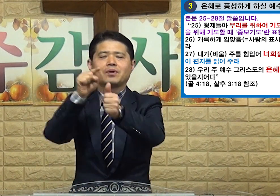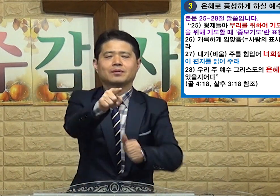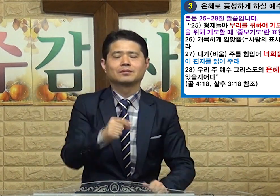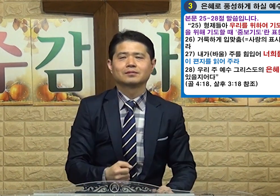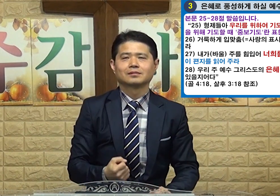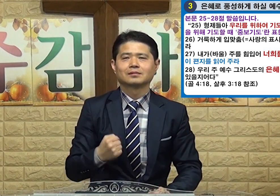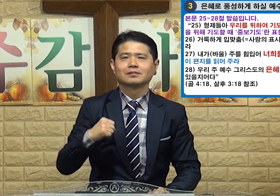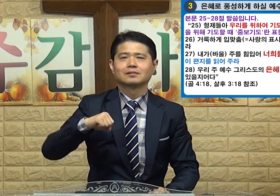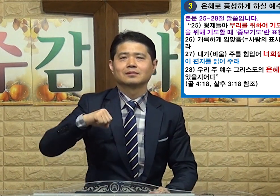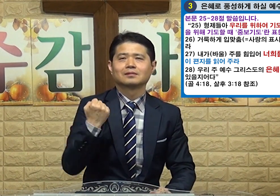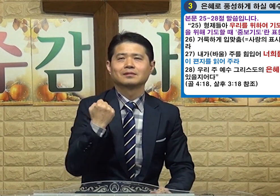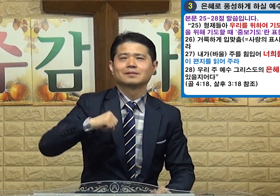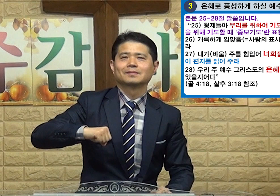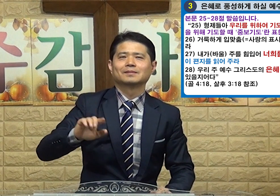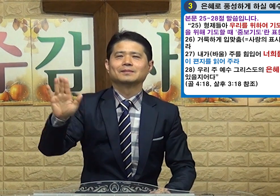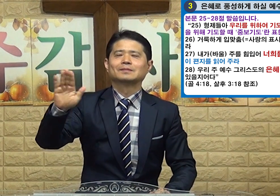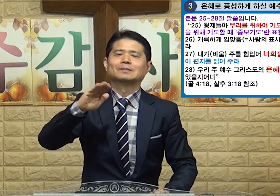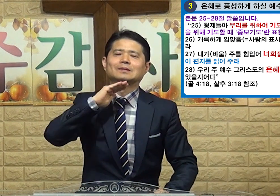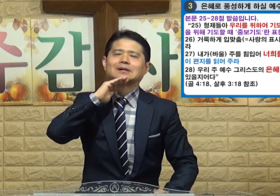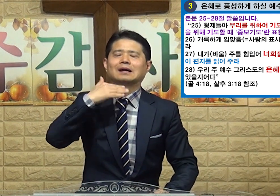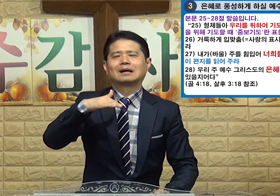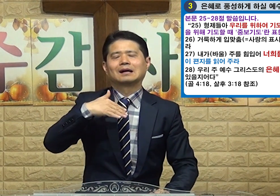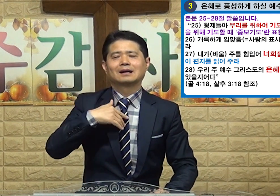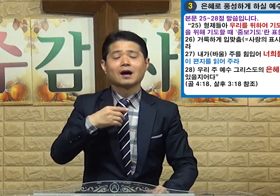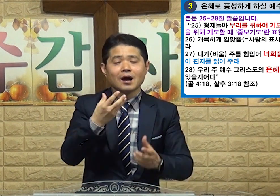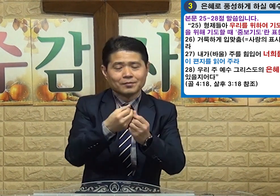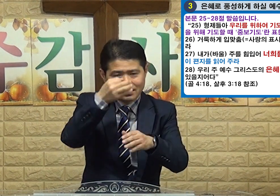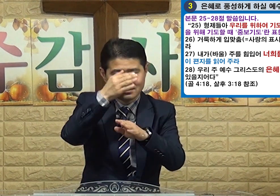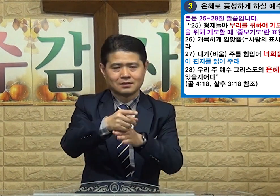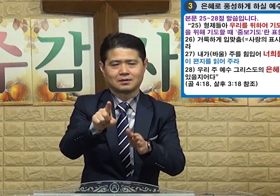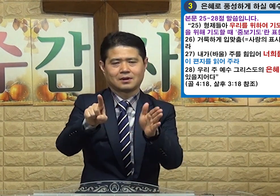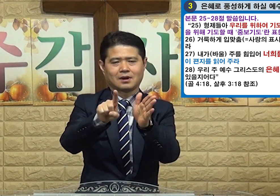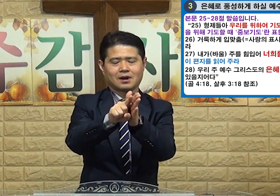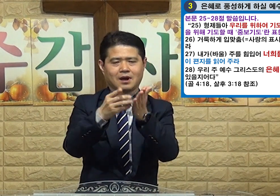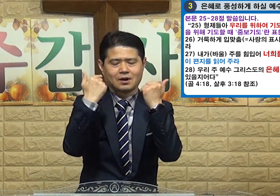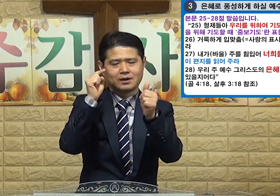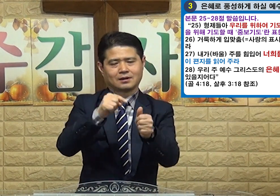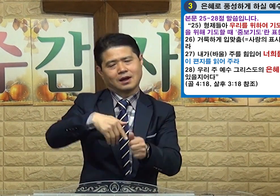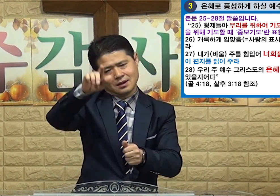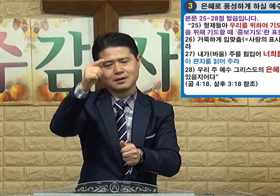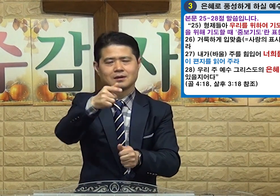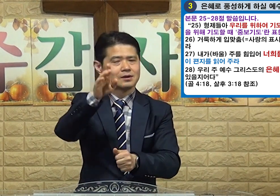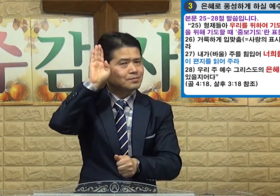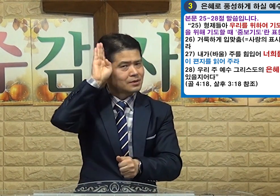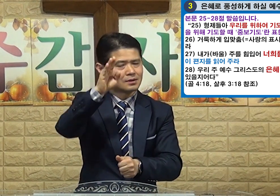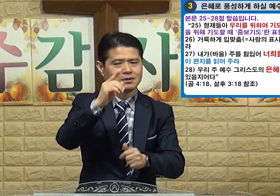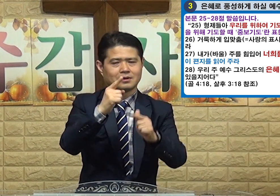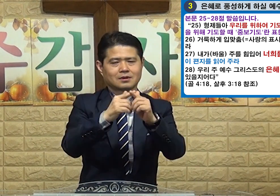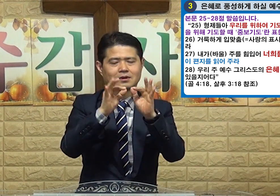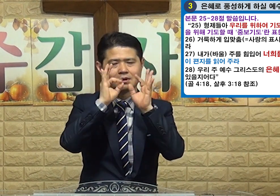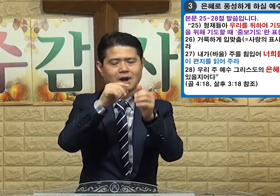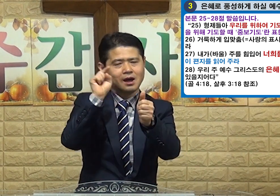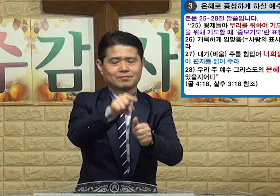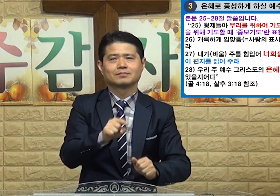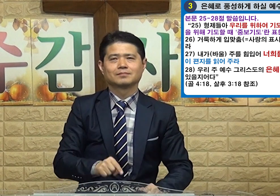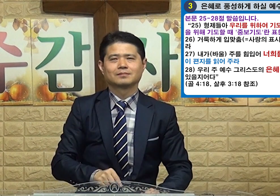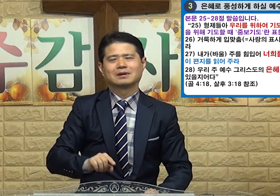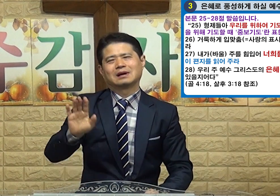여러분들, 아버지께서 여러분들께 명했는데 잠시만요 가라고 하는데도